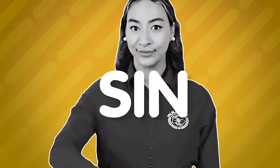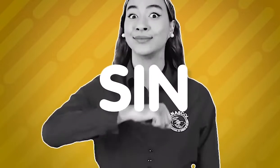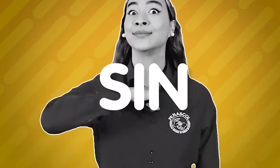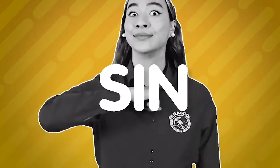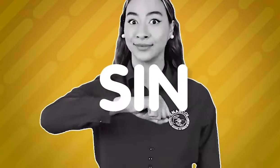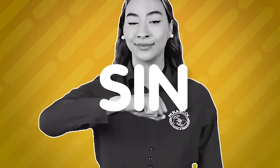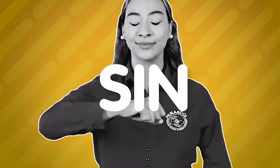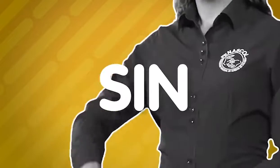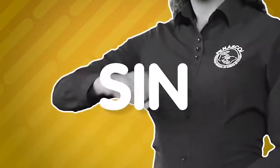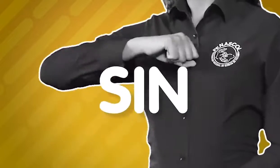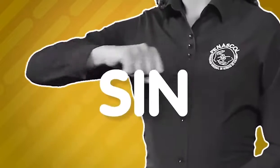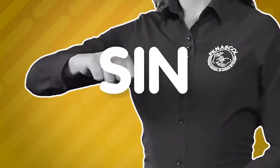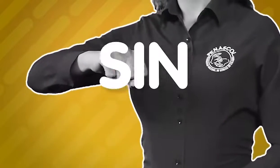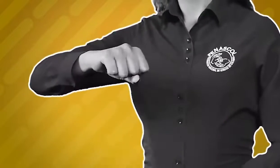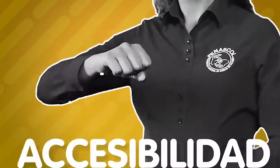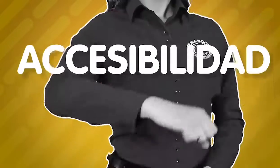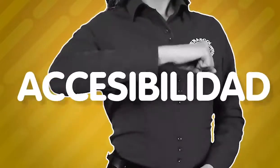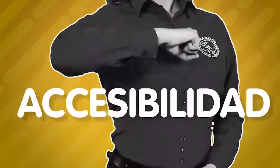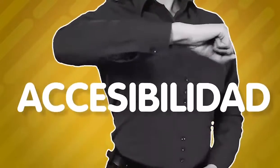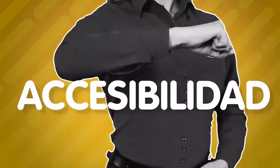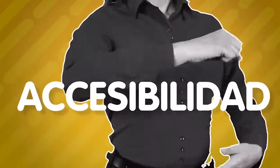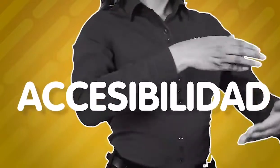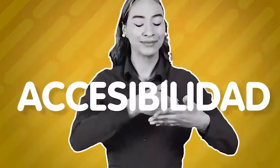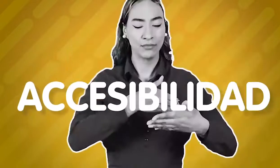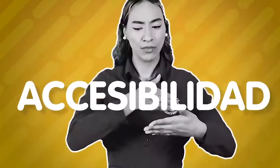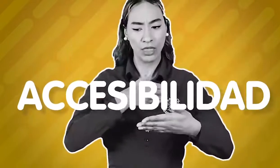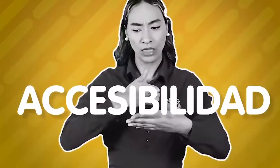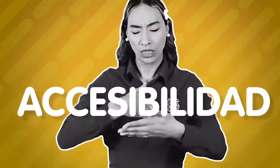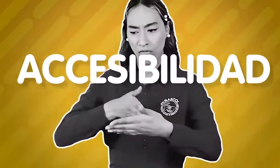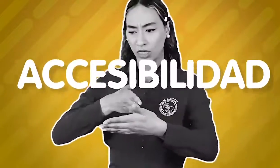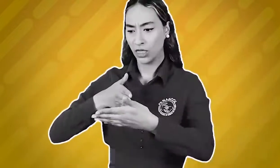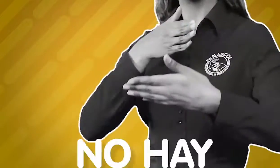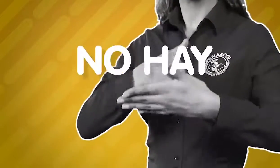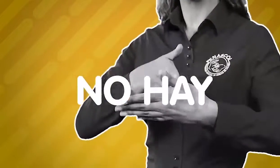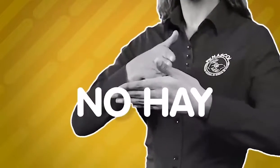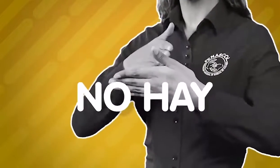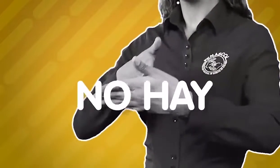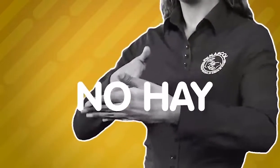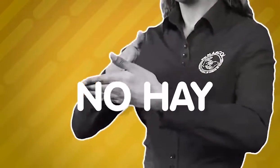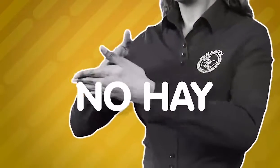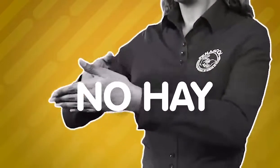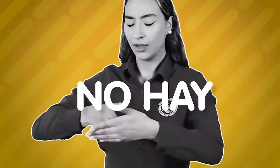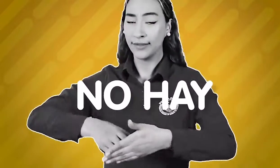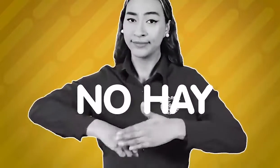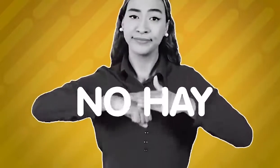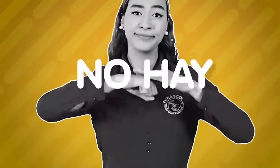Sin accesibilidad no hay derechos.